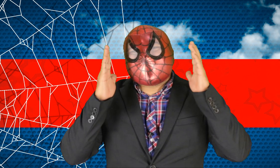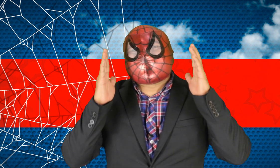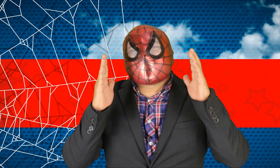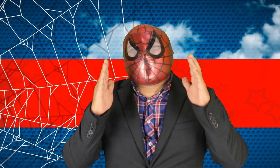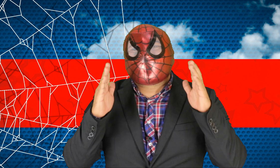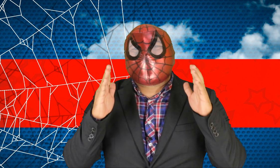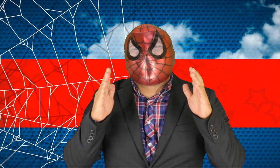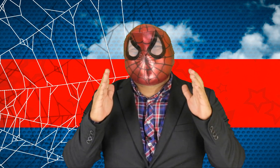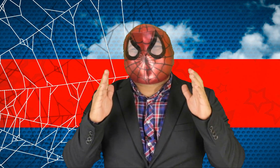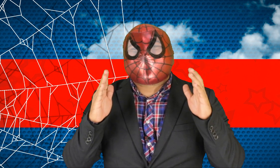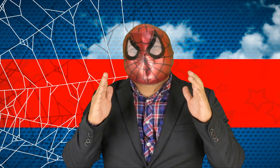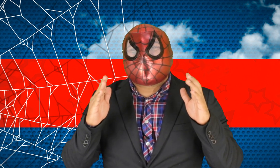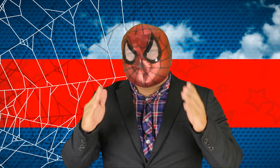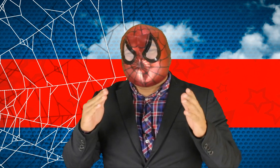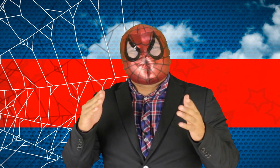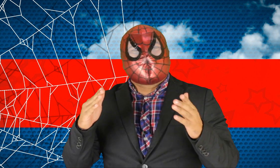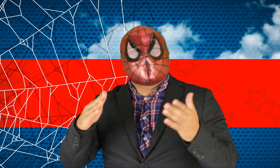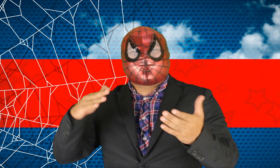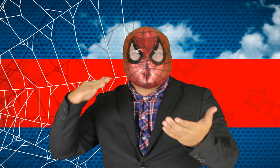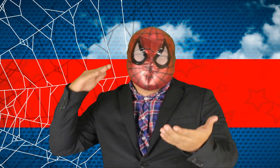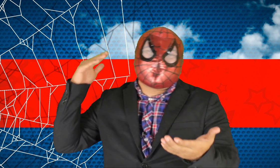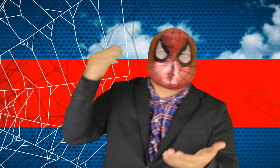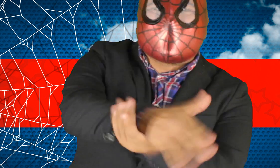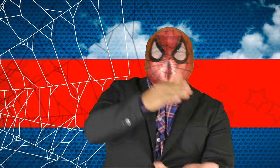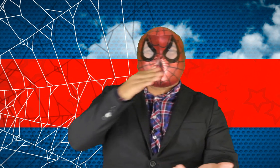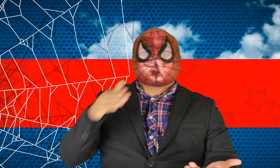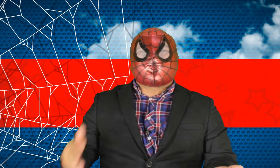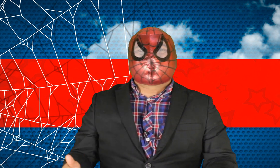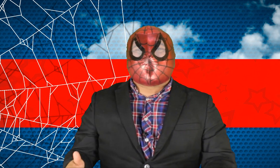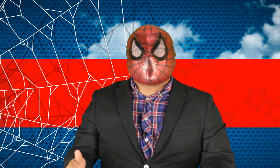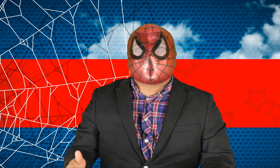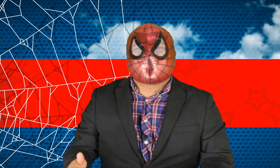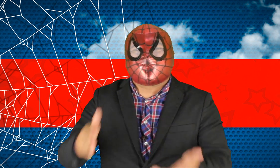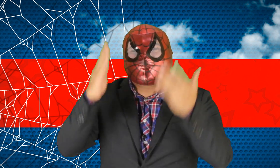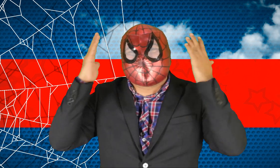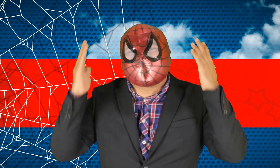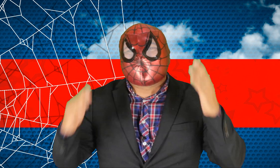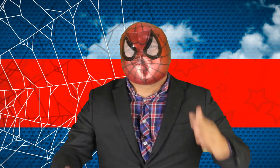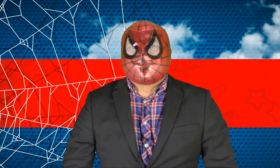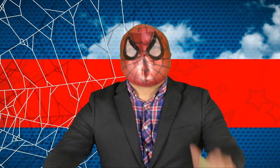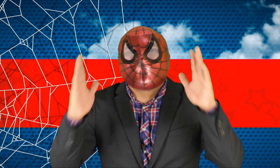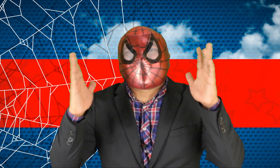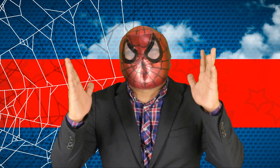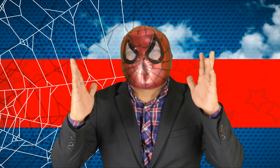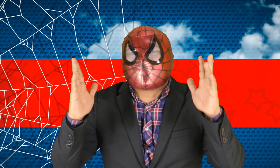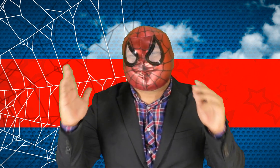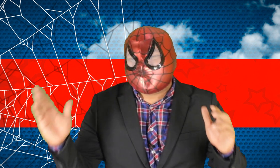las trocas no pueden huir a rajatabla porque de seguro se desbarrancan en esa puta madre de fosa, diantre. Y la única manera que le puedan